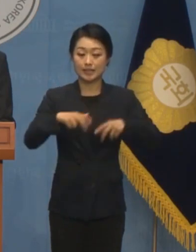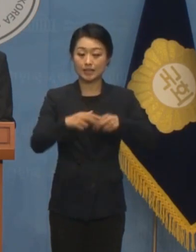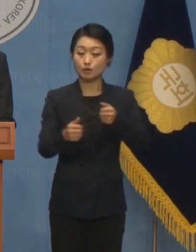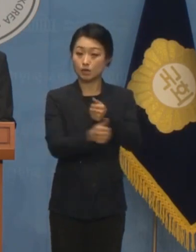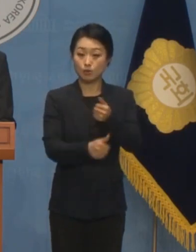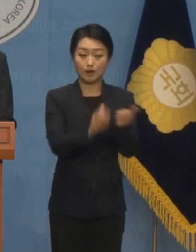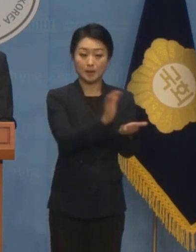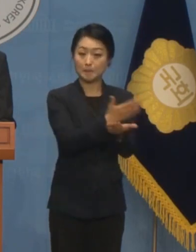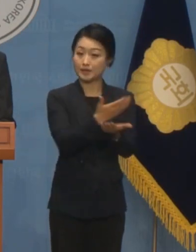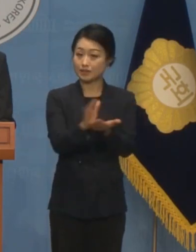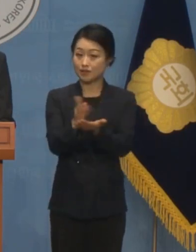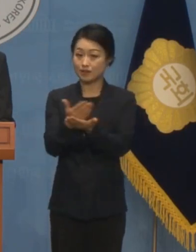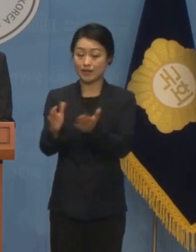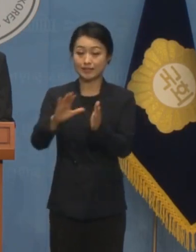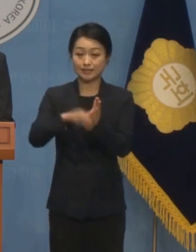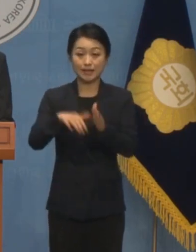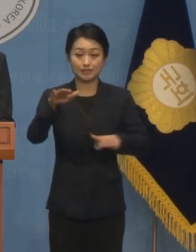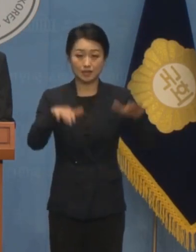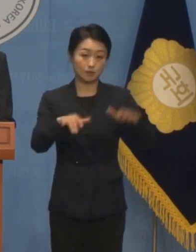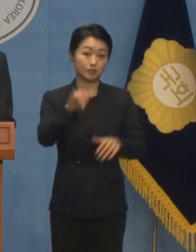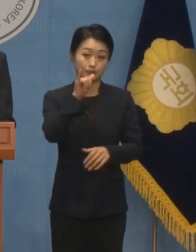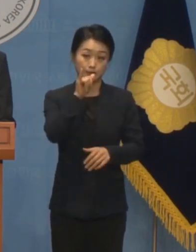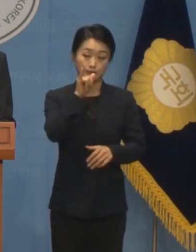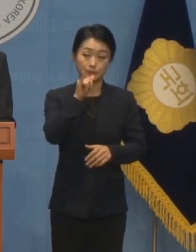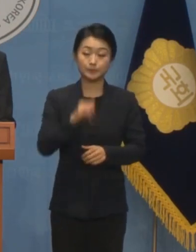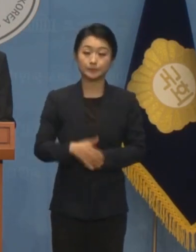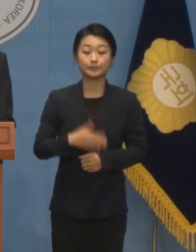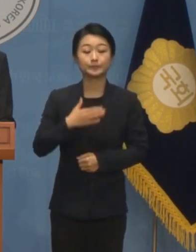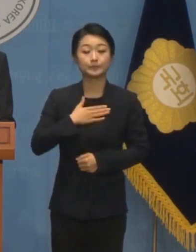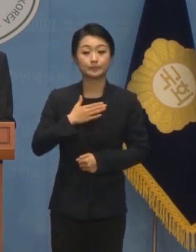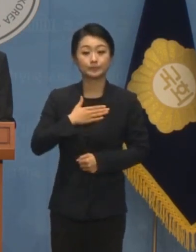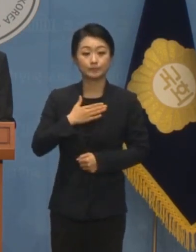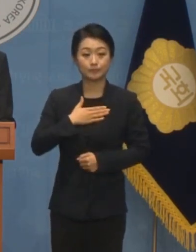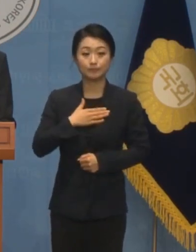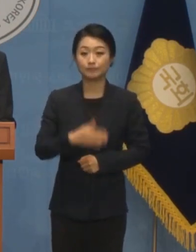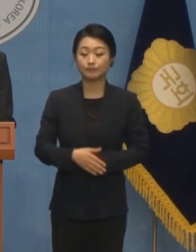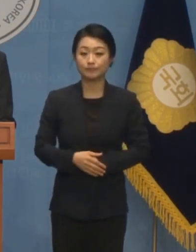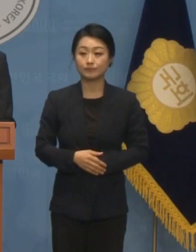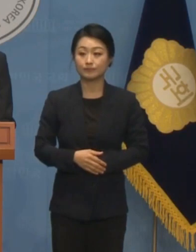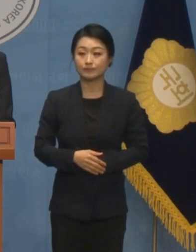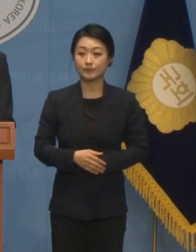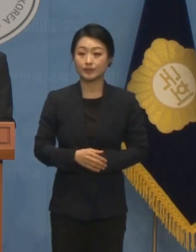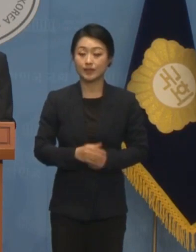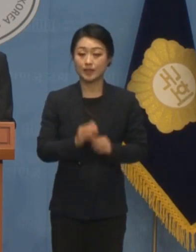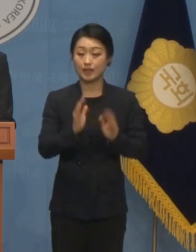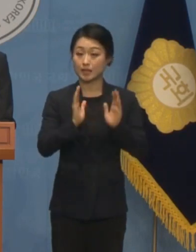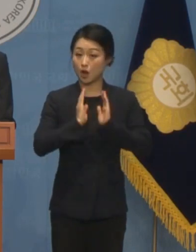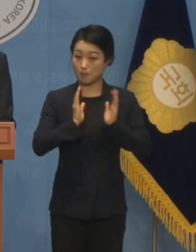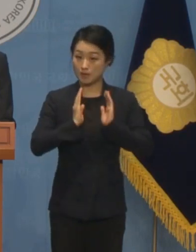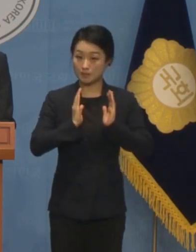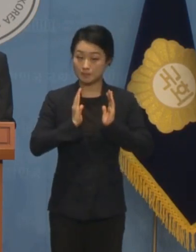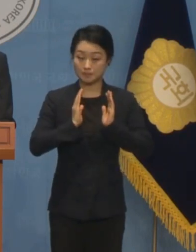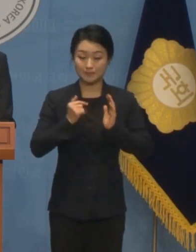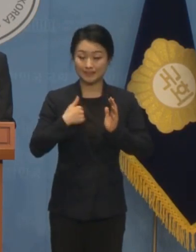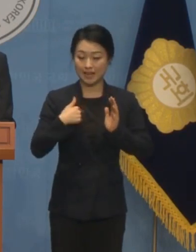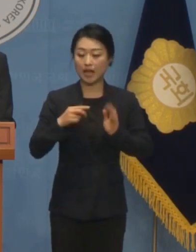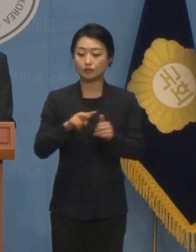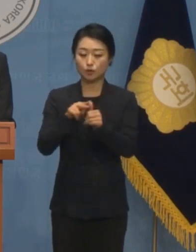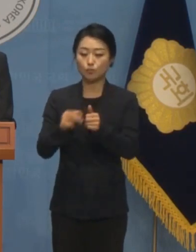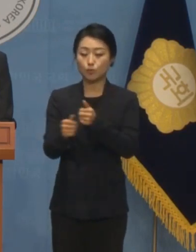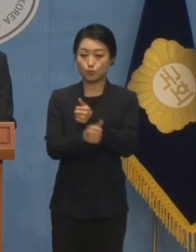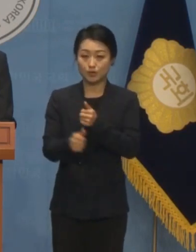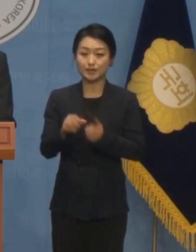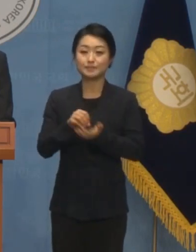상임위원회 배정도 마찬가지입니다. 제 경우에는 겸임 상임위로 정보위를